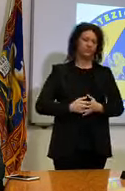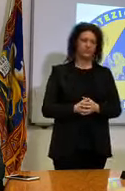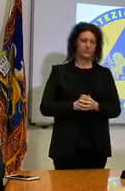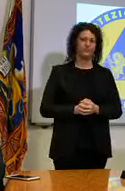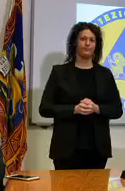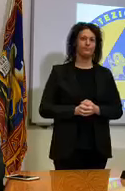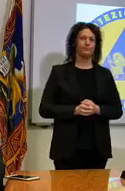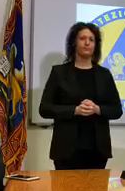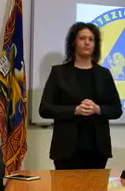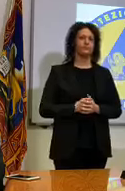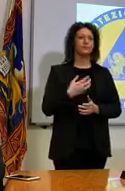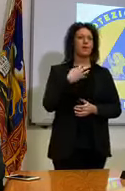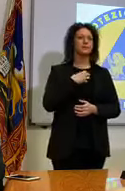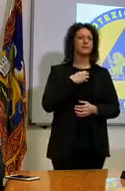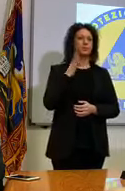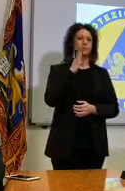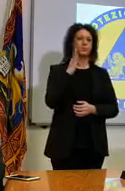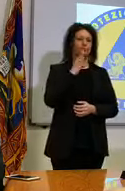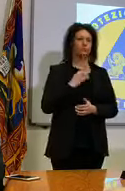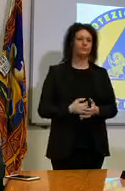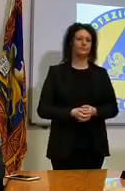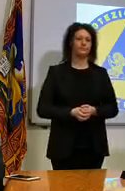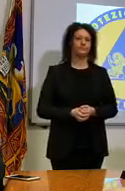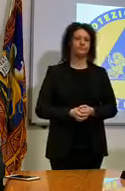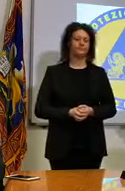Assessore Montacini, prego.